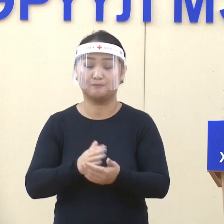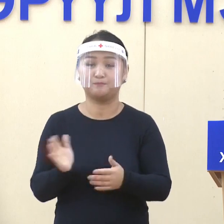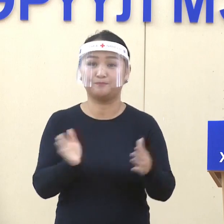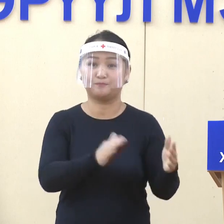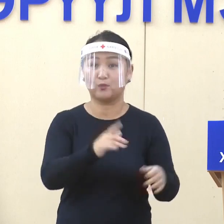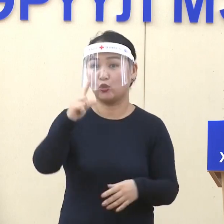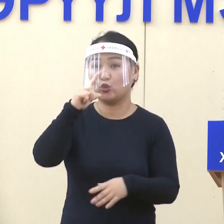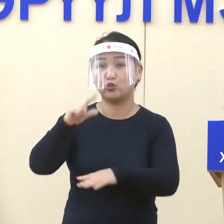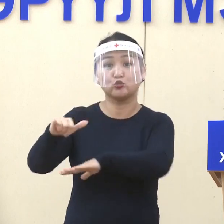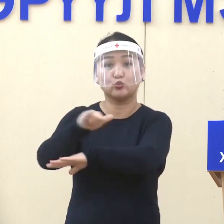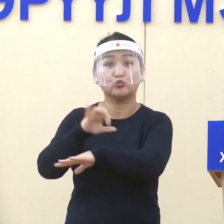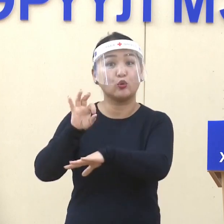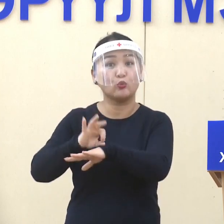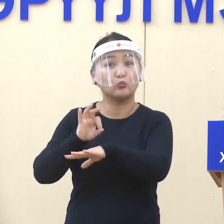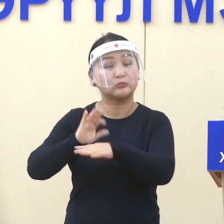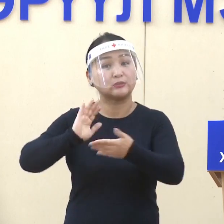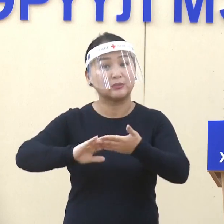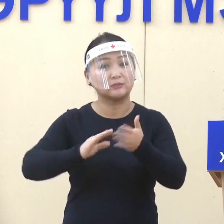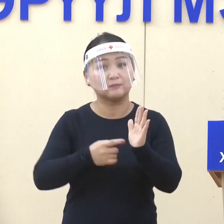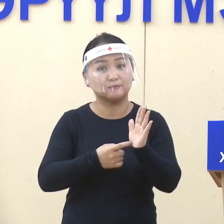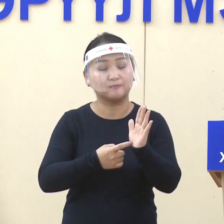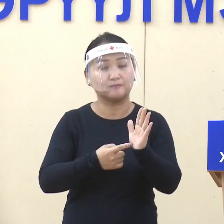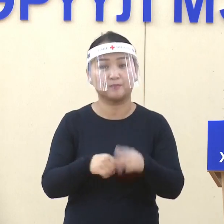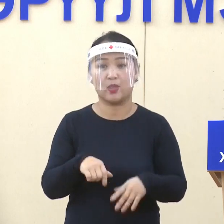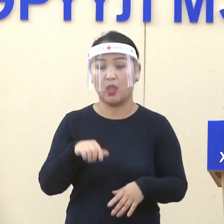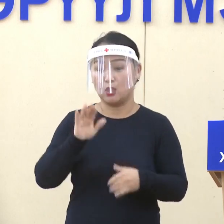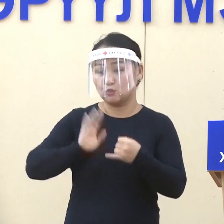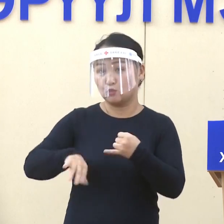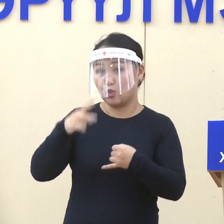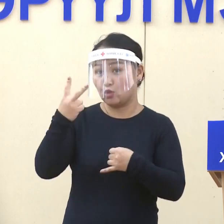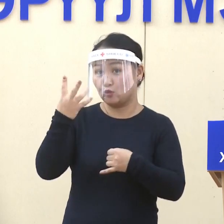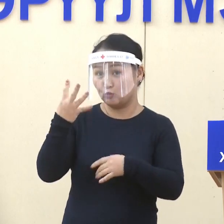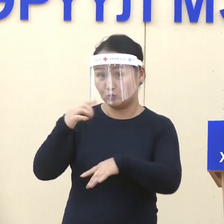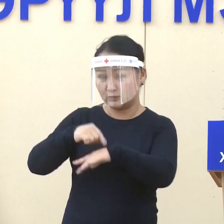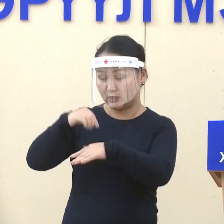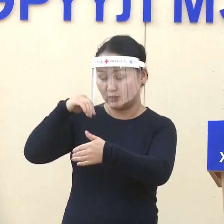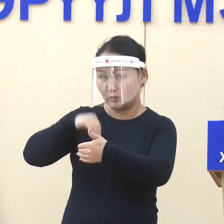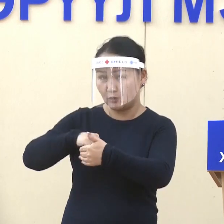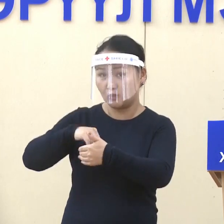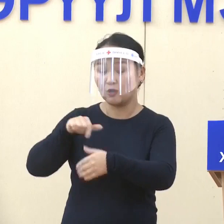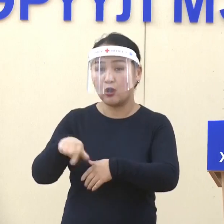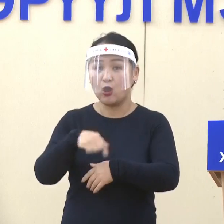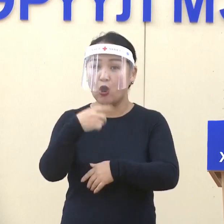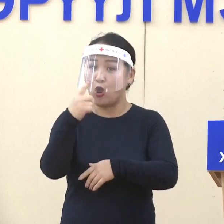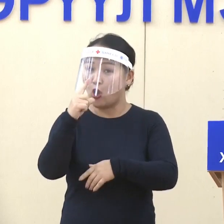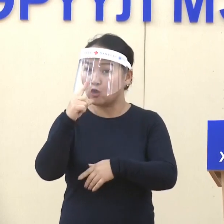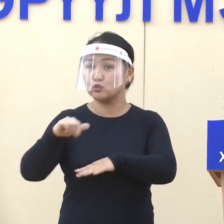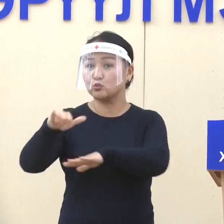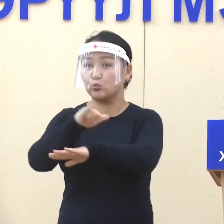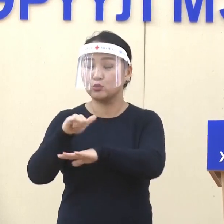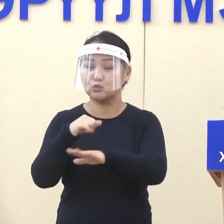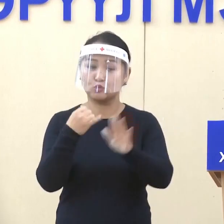холбооны улсын өвчлөлийг танилцуулъя. За сүүлийн 24 цагийн хугацаанд Оросын холбооны улсад